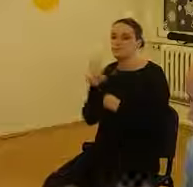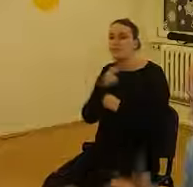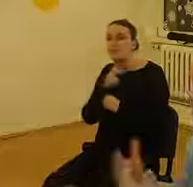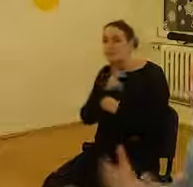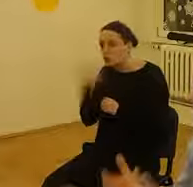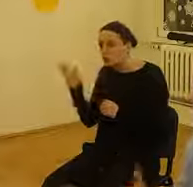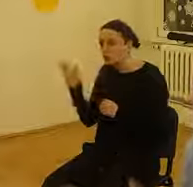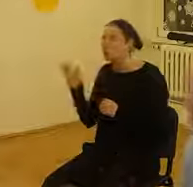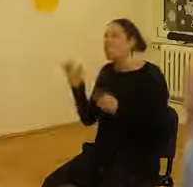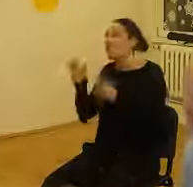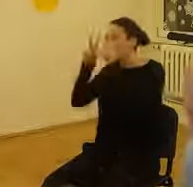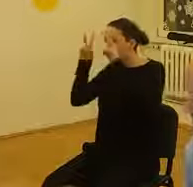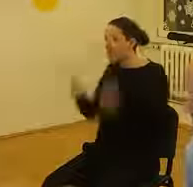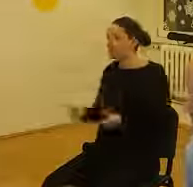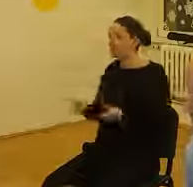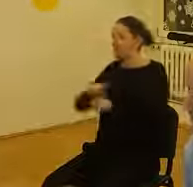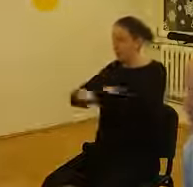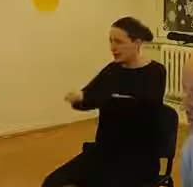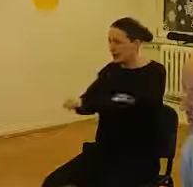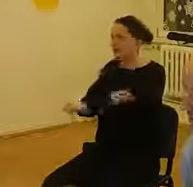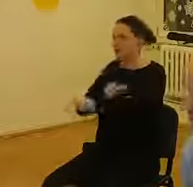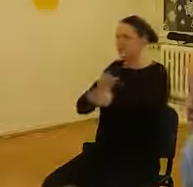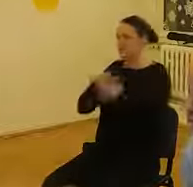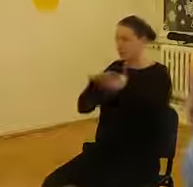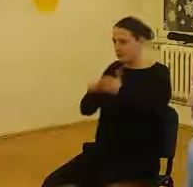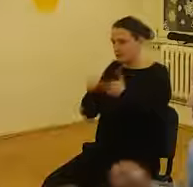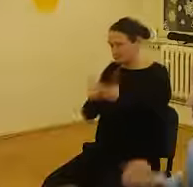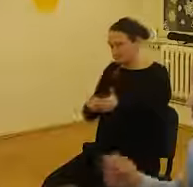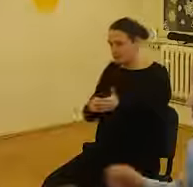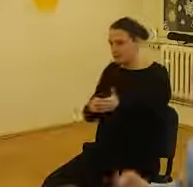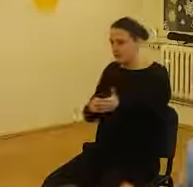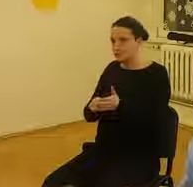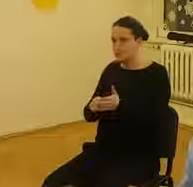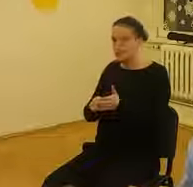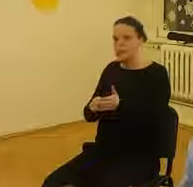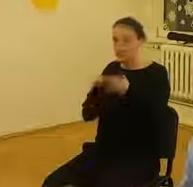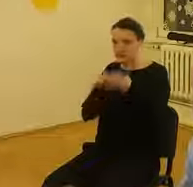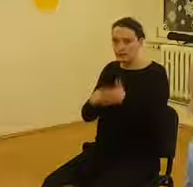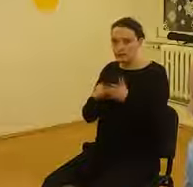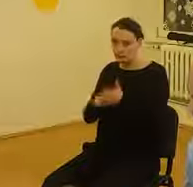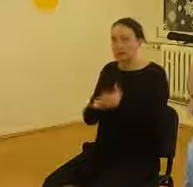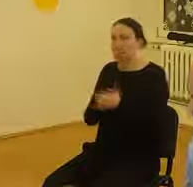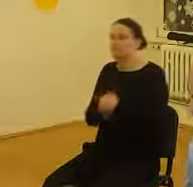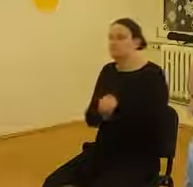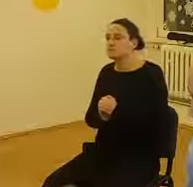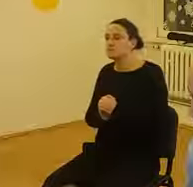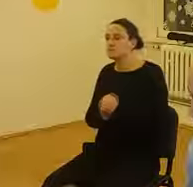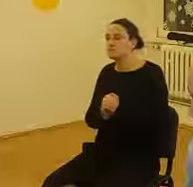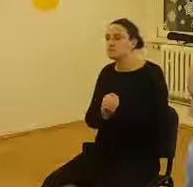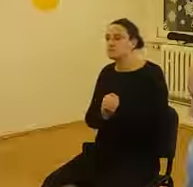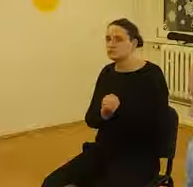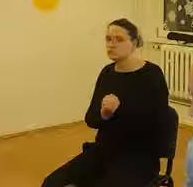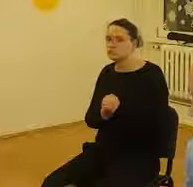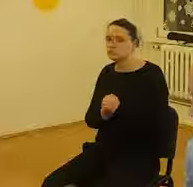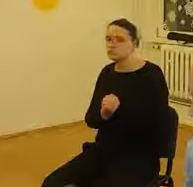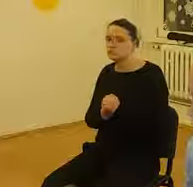znaczy kto został oficjalnie zarejestrowany, tak jako radny. To już kandydat, tak, zarejestrowany na radnego,